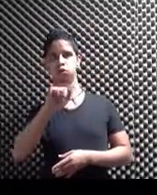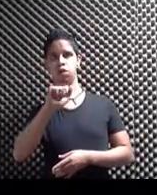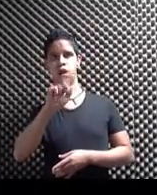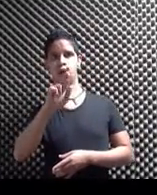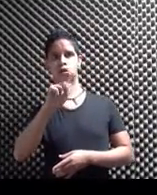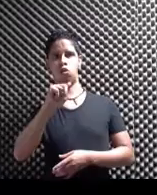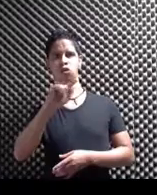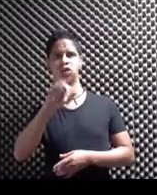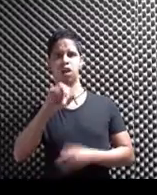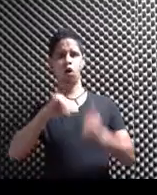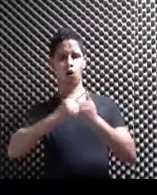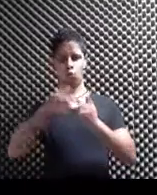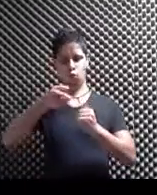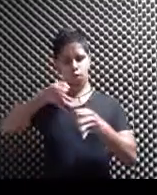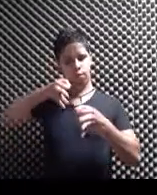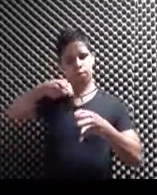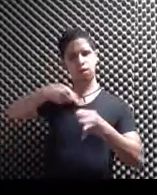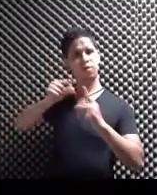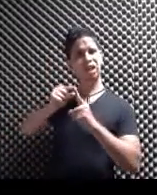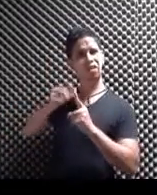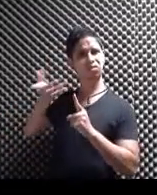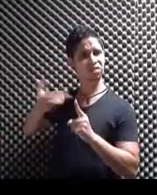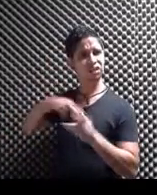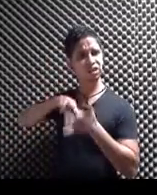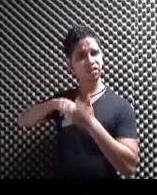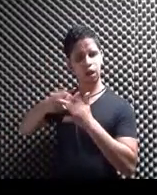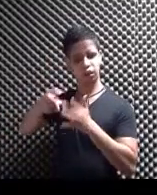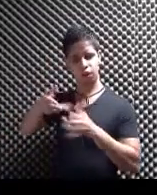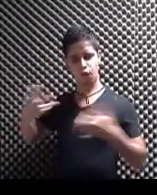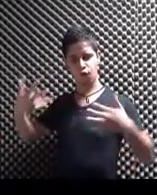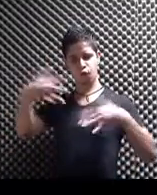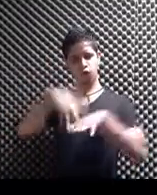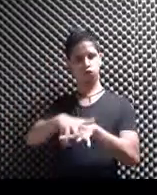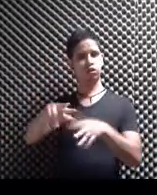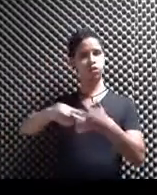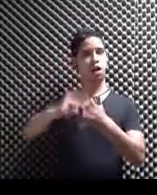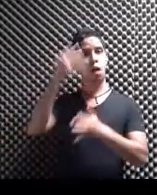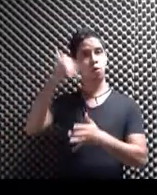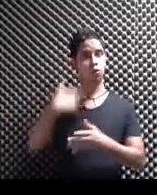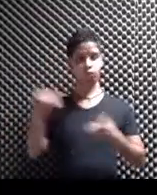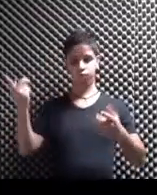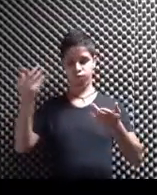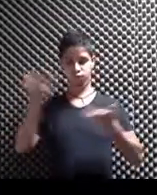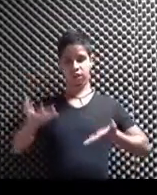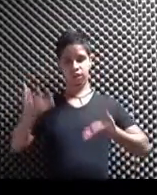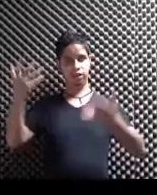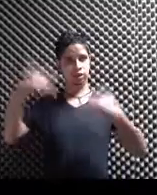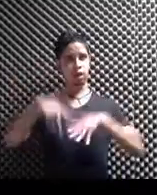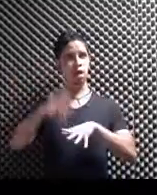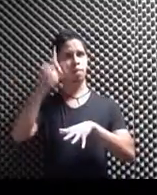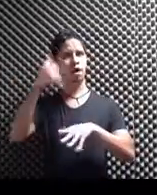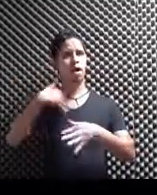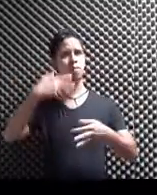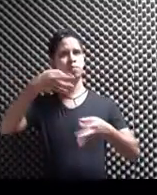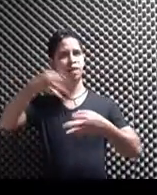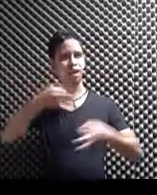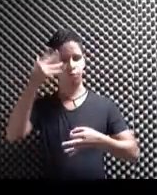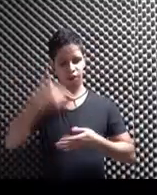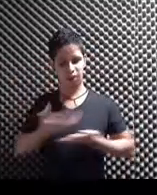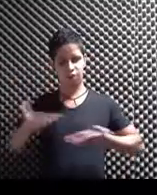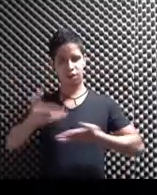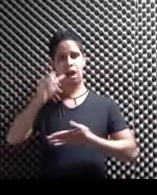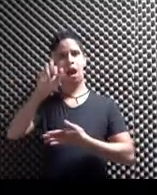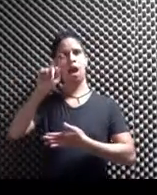esto? Lo explicamos de esta manera Esa fusión Sí Exacto Por eso tiene que venir aquí a explicar Arte fusión Arte fusión